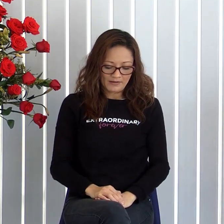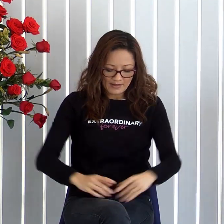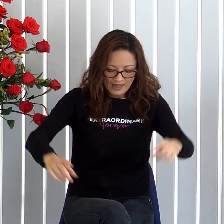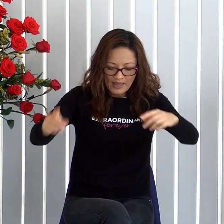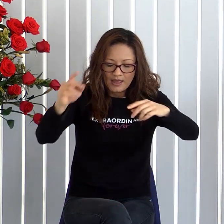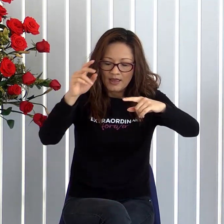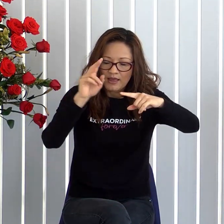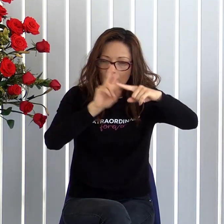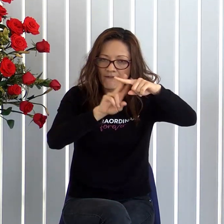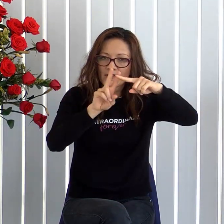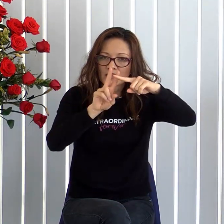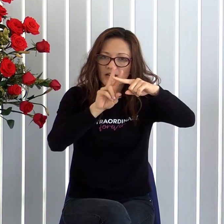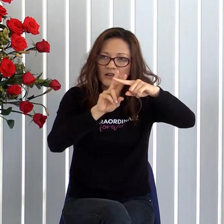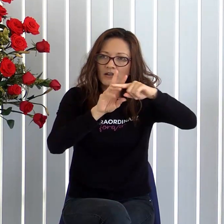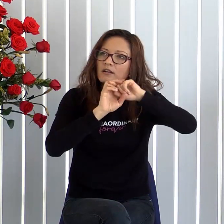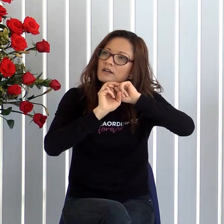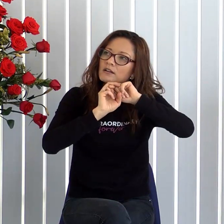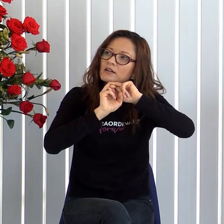Efesios.